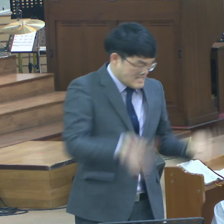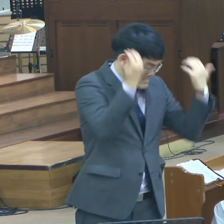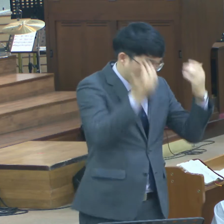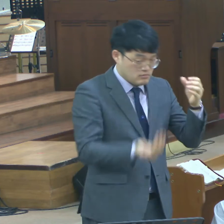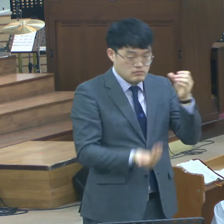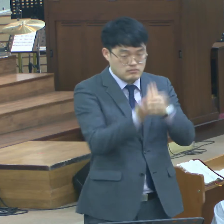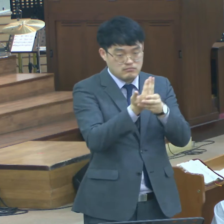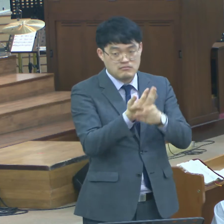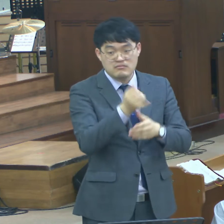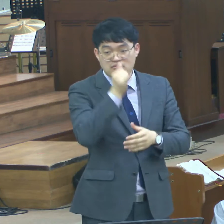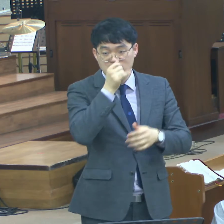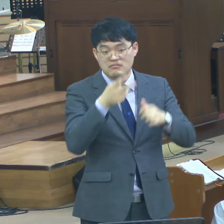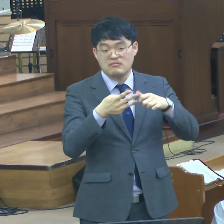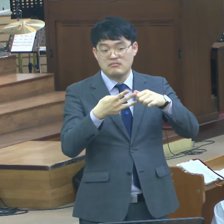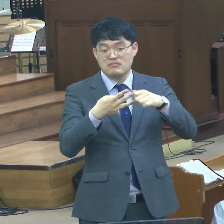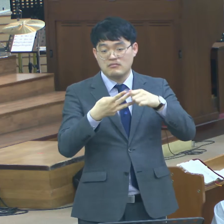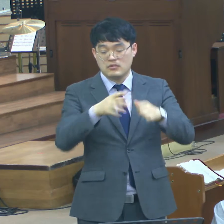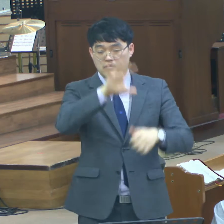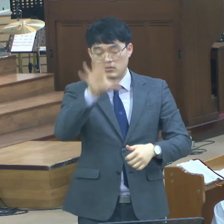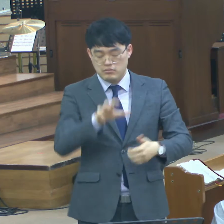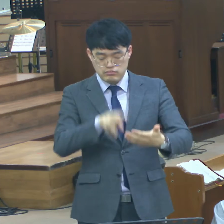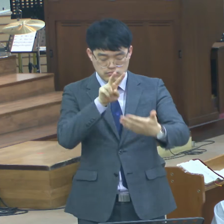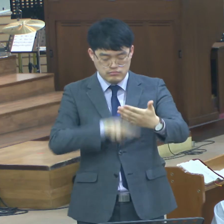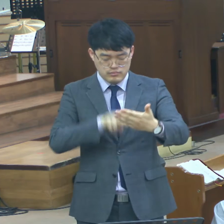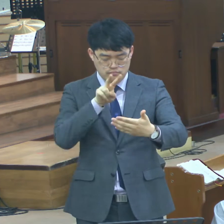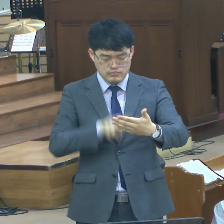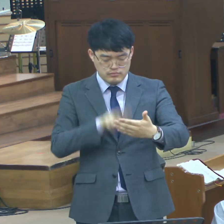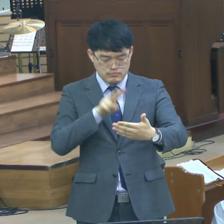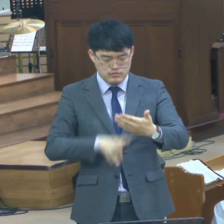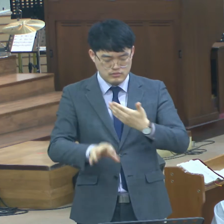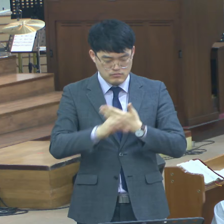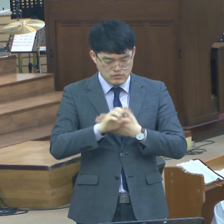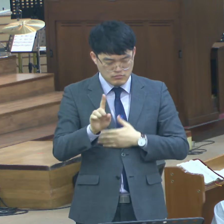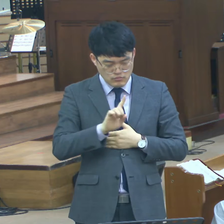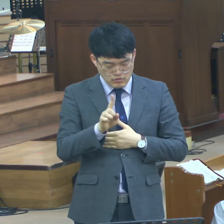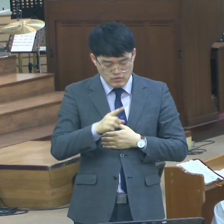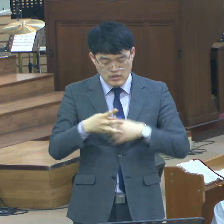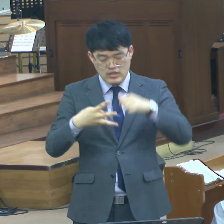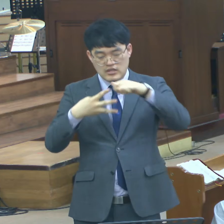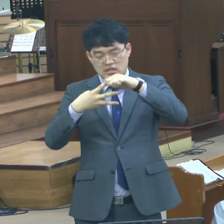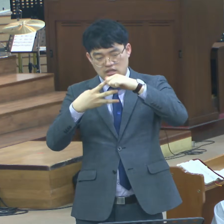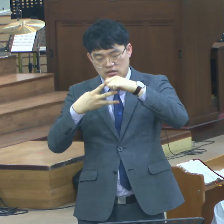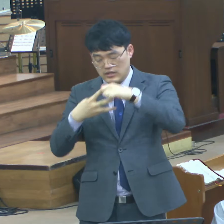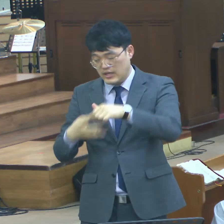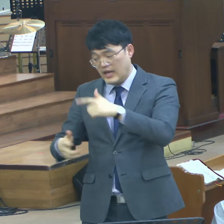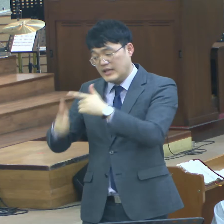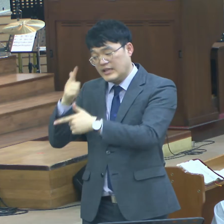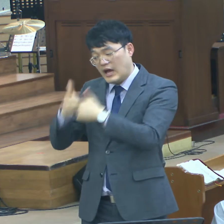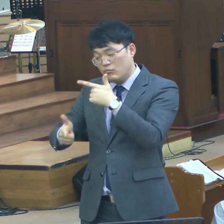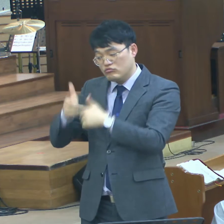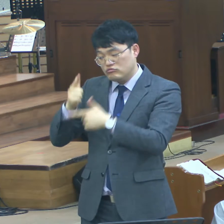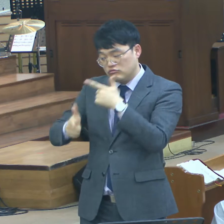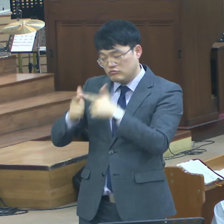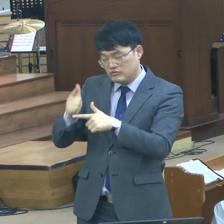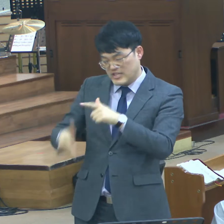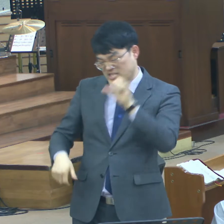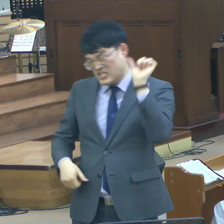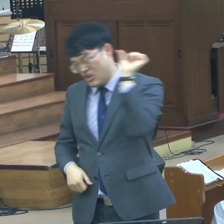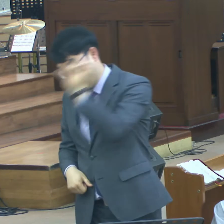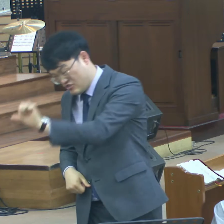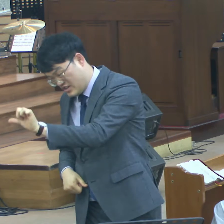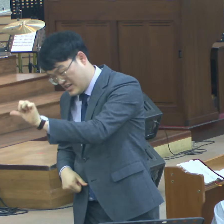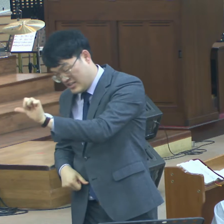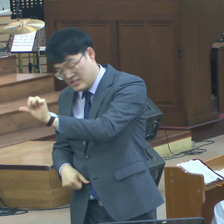반복해서 읽다 보면 무엇을 깨달을 수 있냐 하면 무화과 나무 보고 한 얘기지만 무화과 나무에게 한 얘기가 아니라는 거예요.